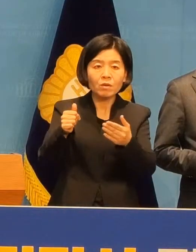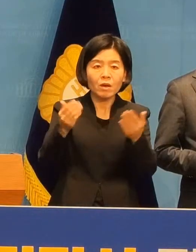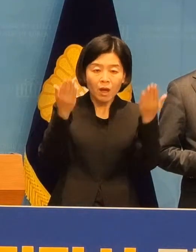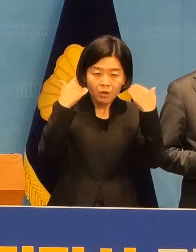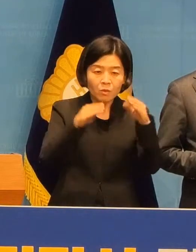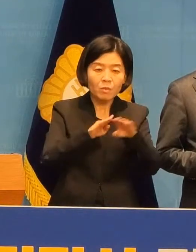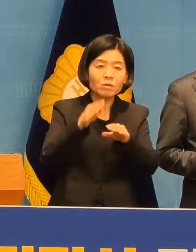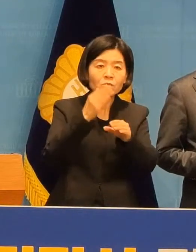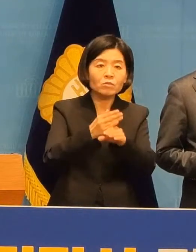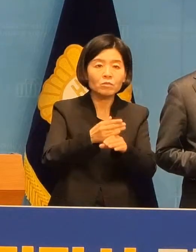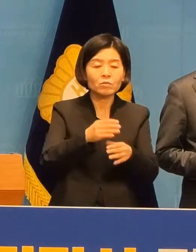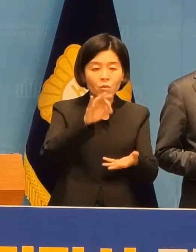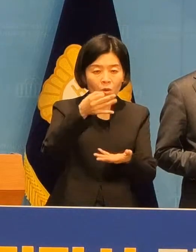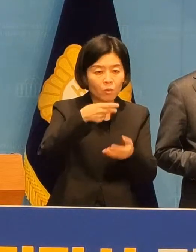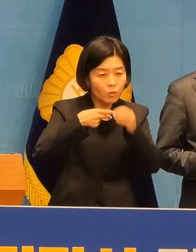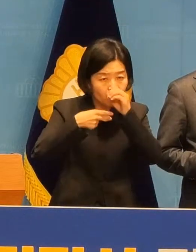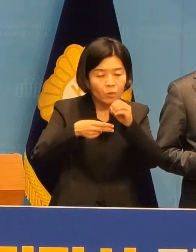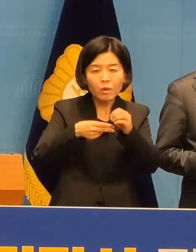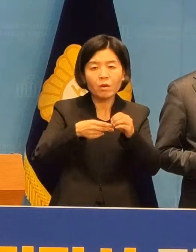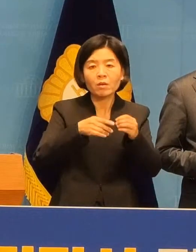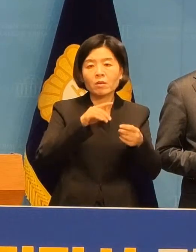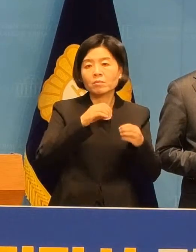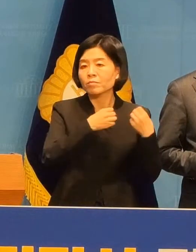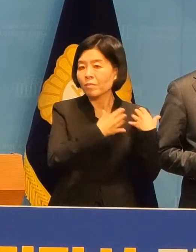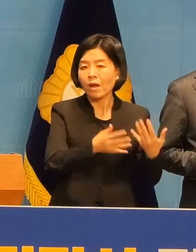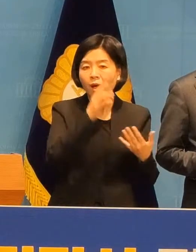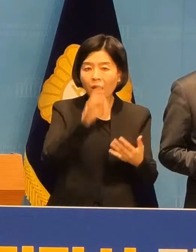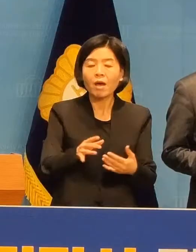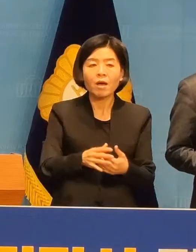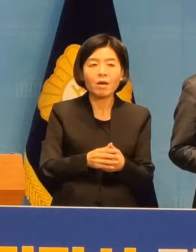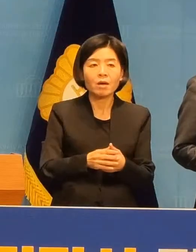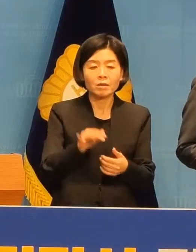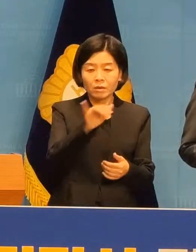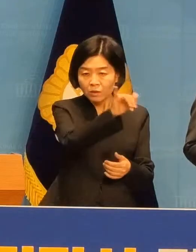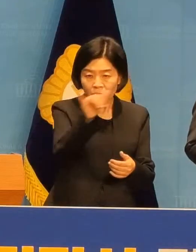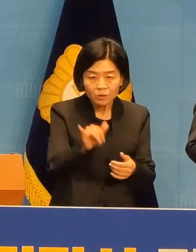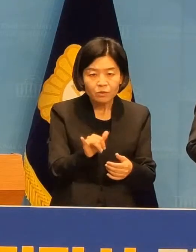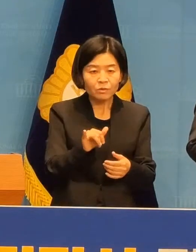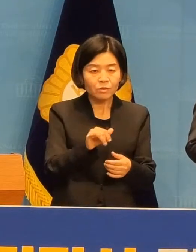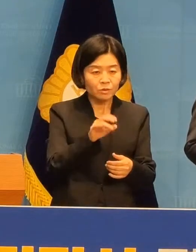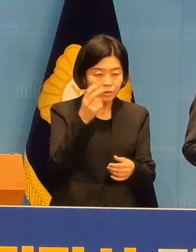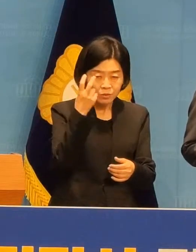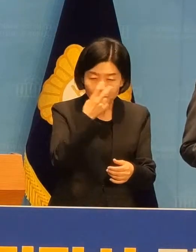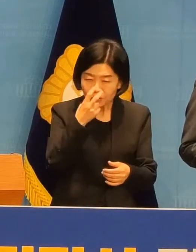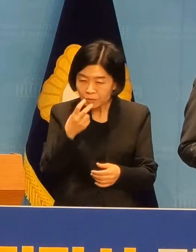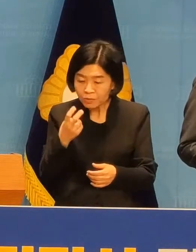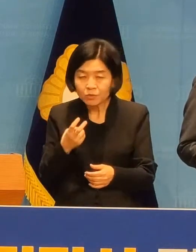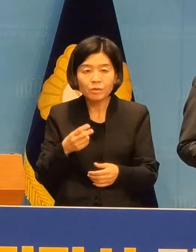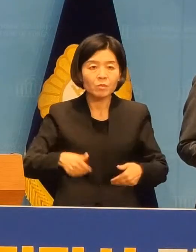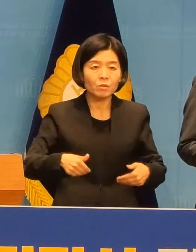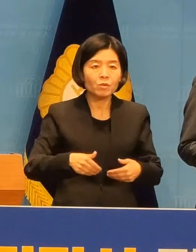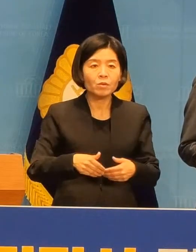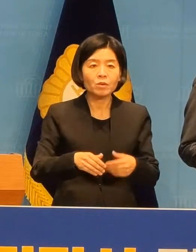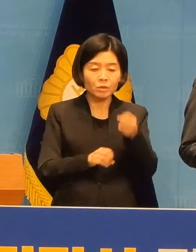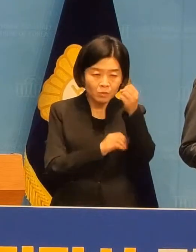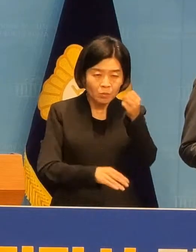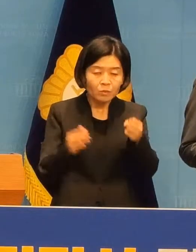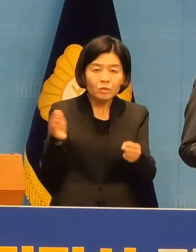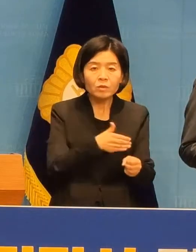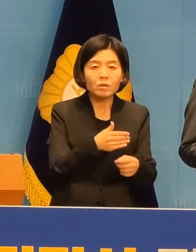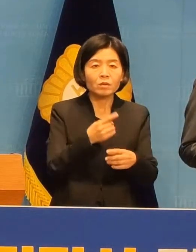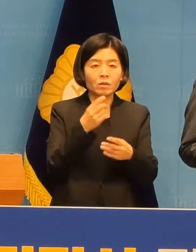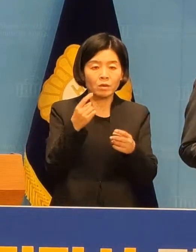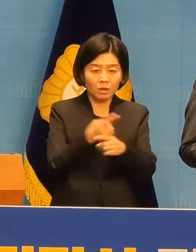더 이상 방치해서는 안 된다는 지적과 함께 전국 단위 실태조사 실시 및 근본적인 제도 개선 방안